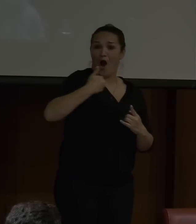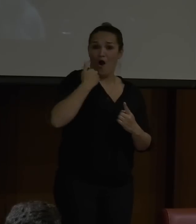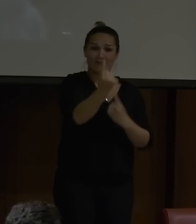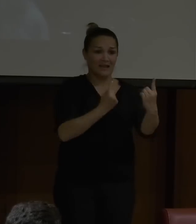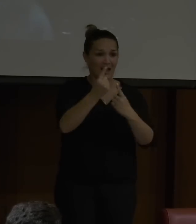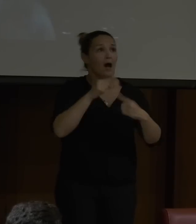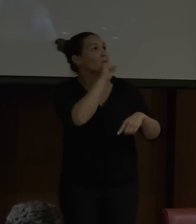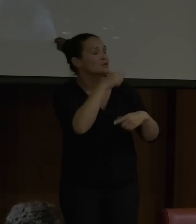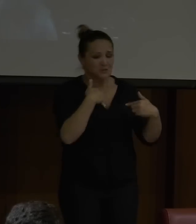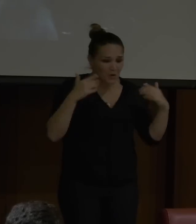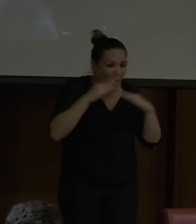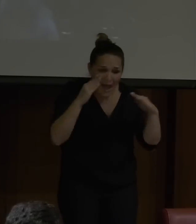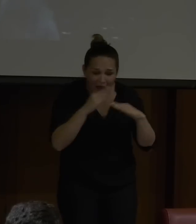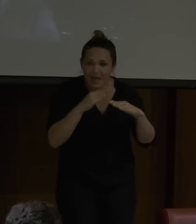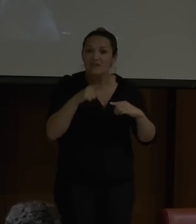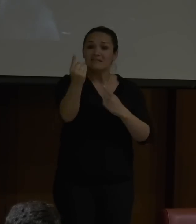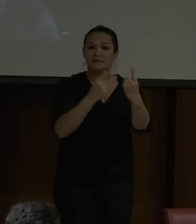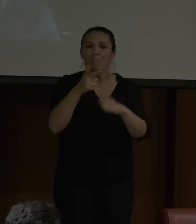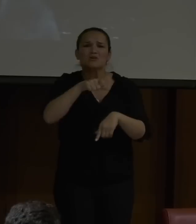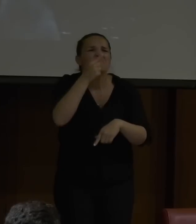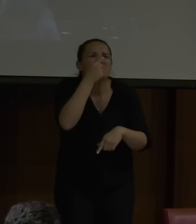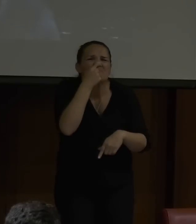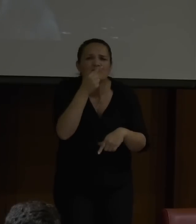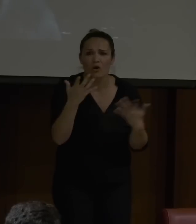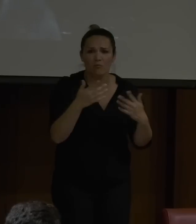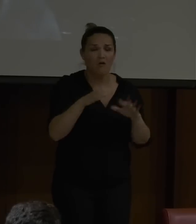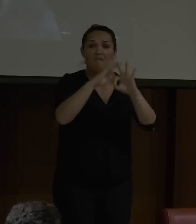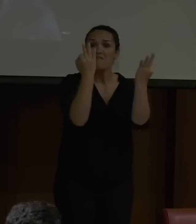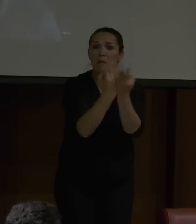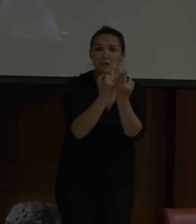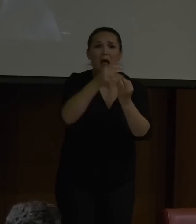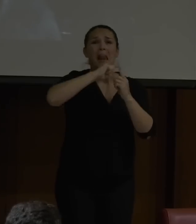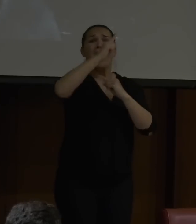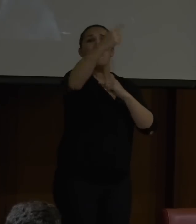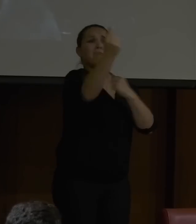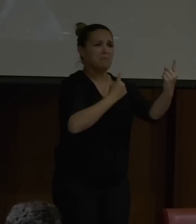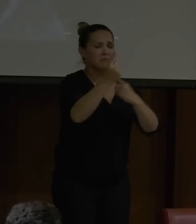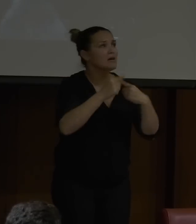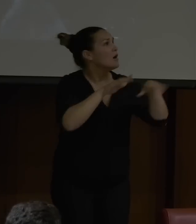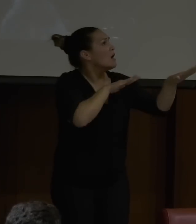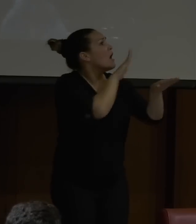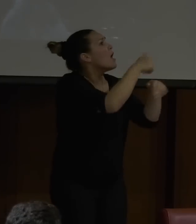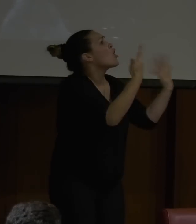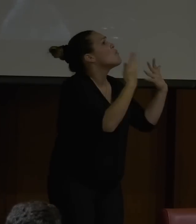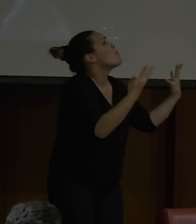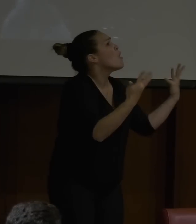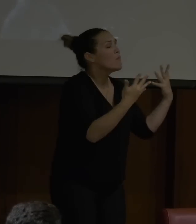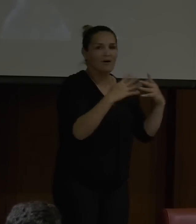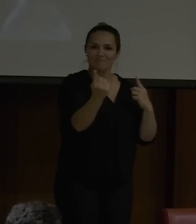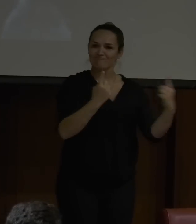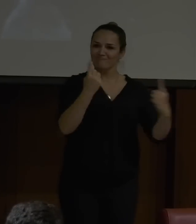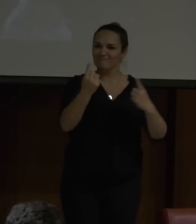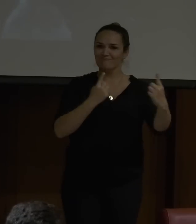Llegaba gente extraña, curiosos, familiares que ni siquiera sabía que existían. Todos le extendían sus manos y él volvió a hacer lo